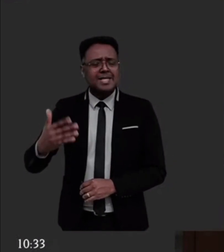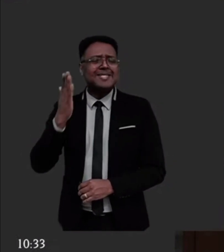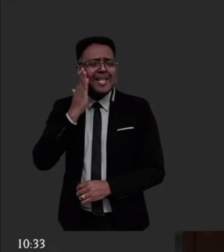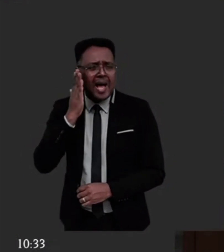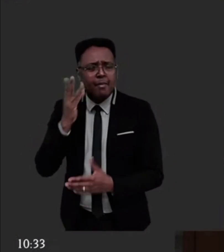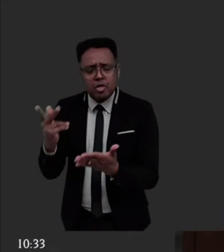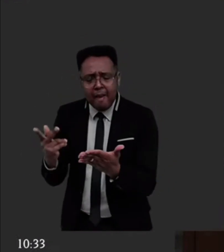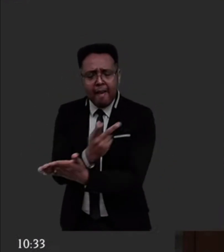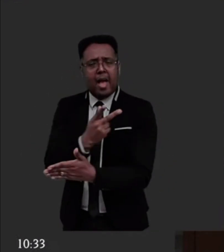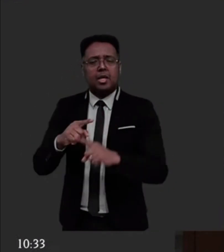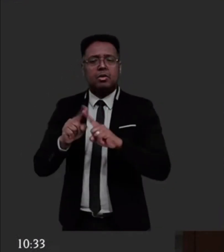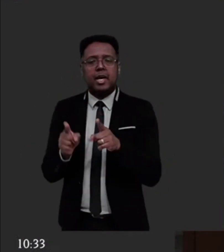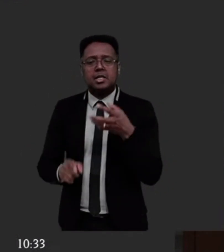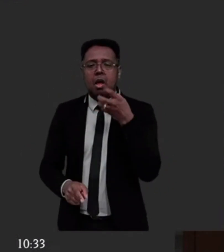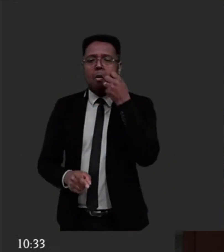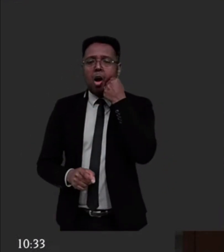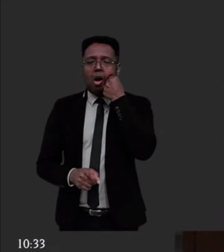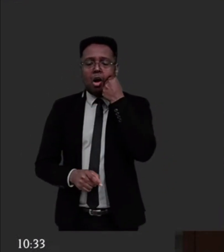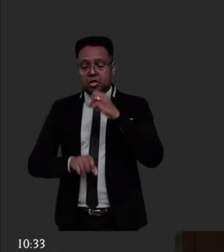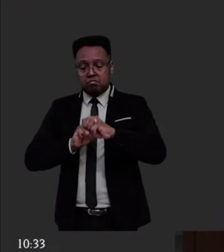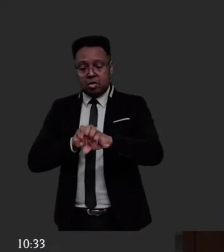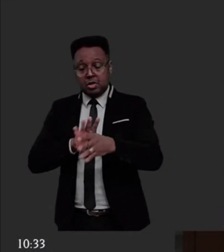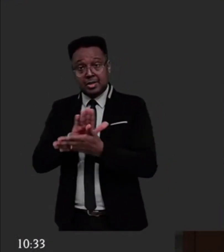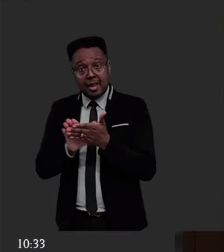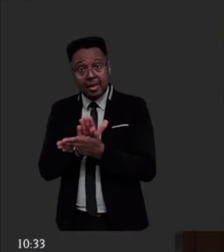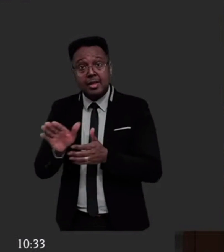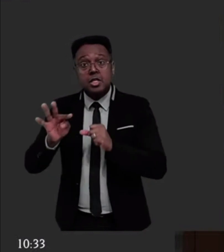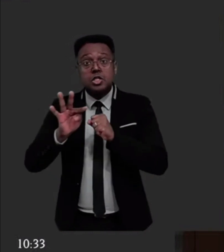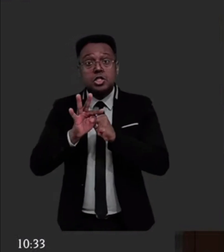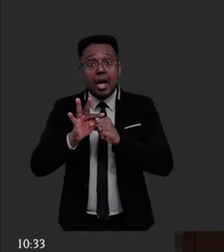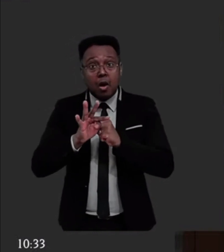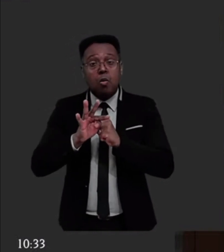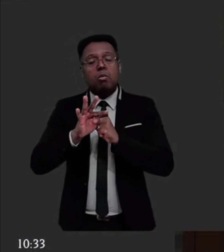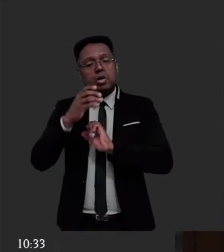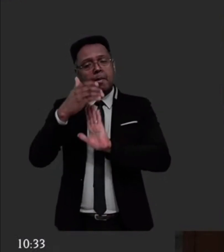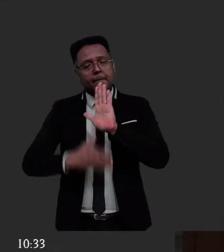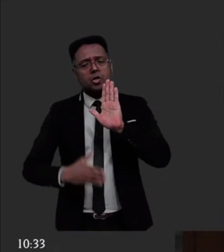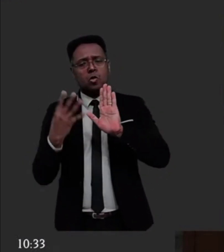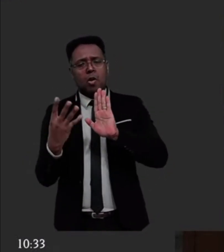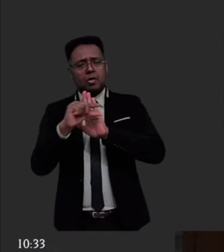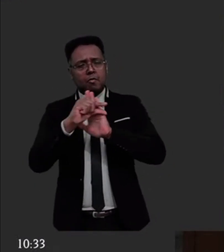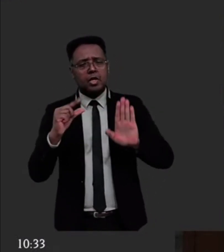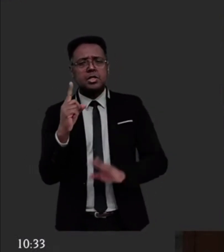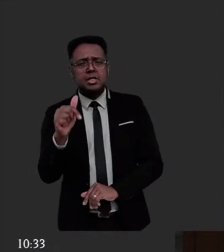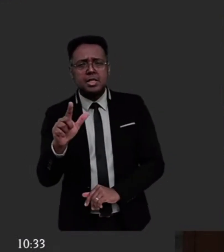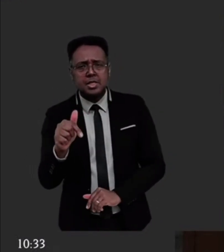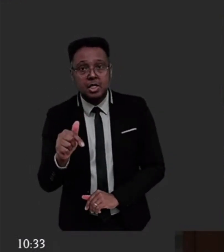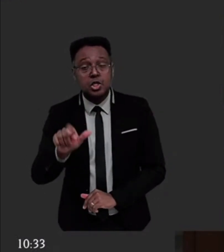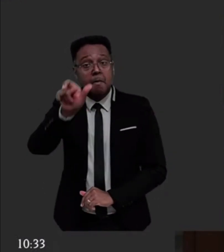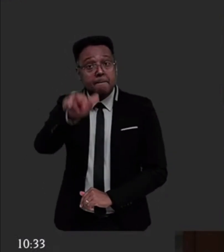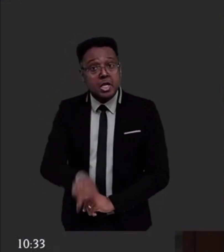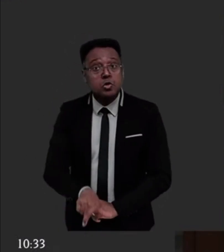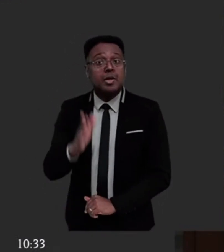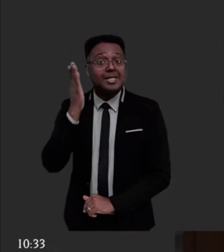Pois em Tiago, capítulo 4, verso 17, está escrito: Aquele, pois, que sabe fazer o bem e o